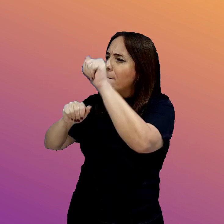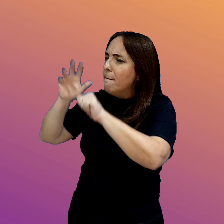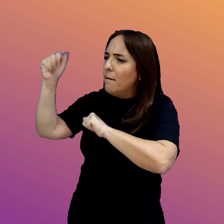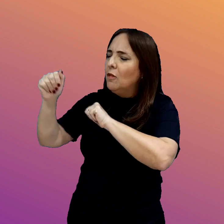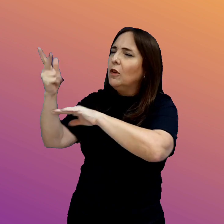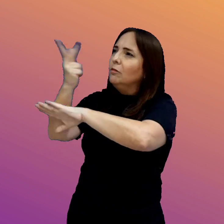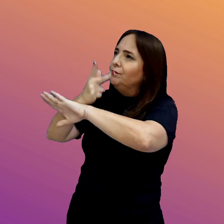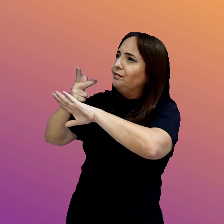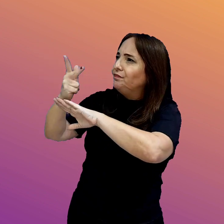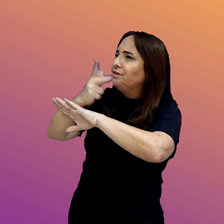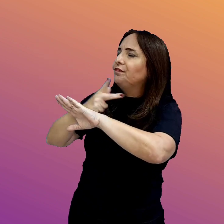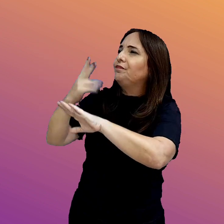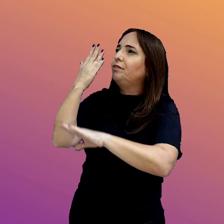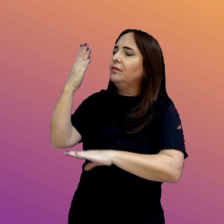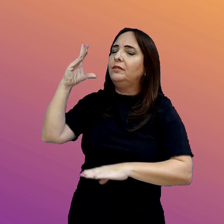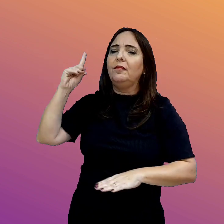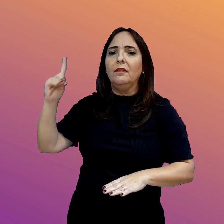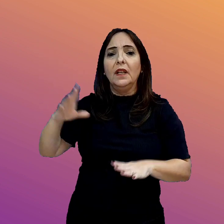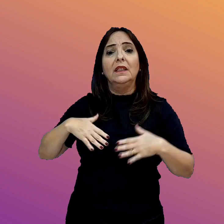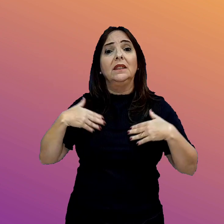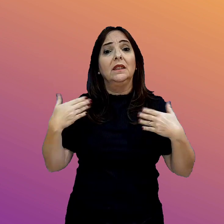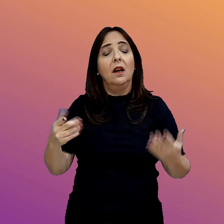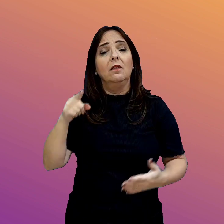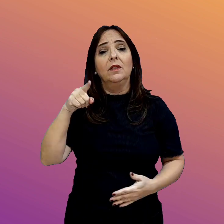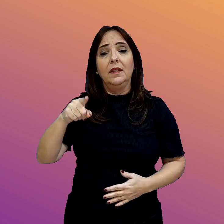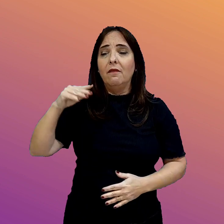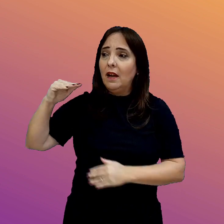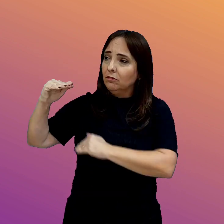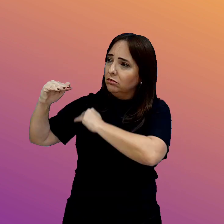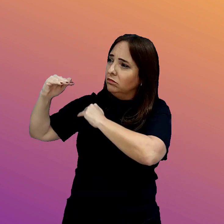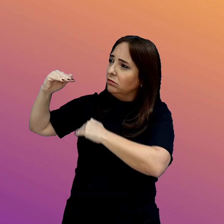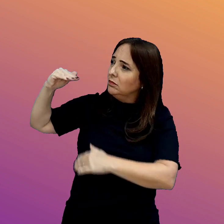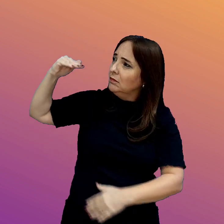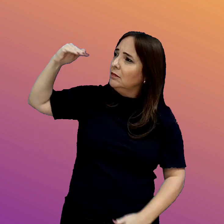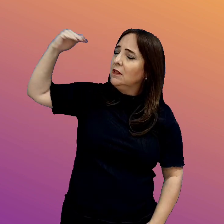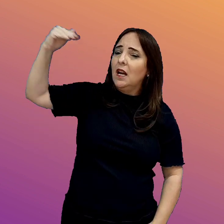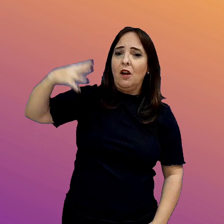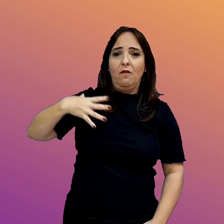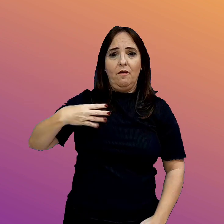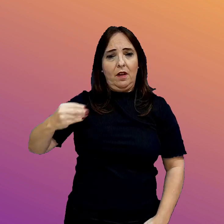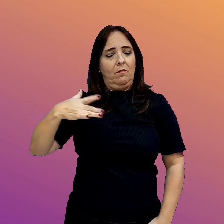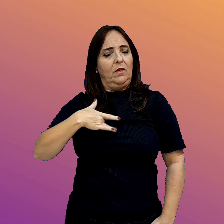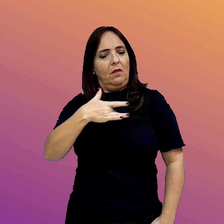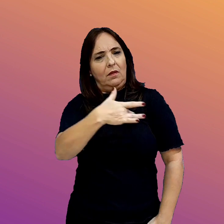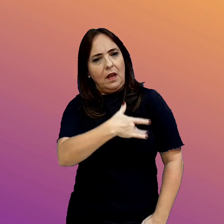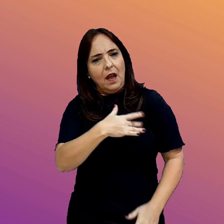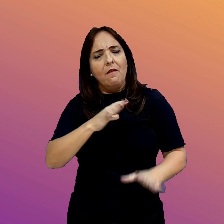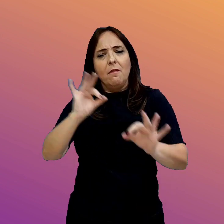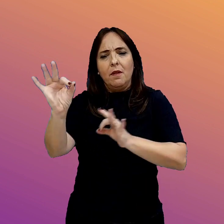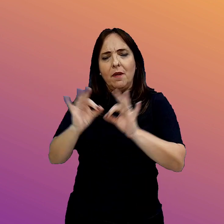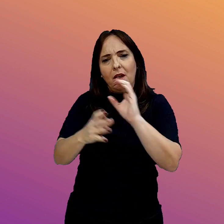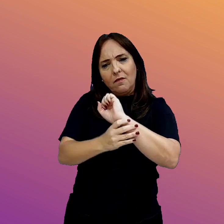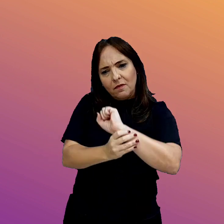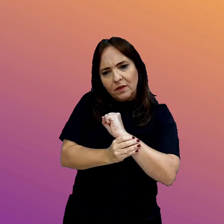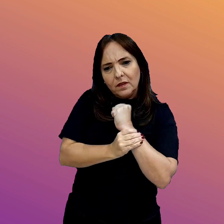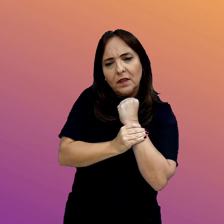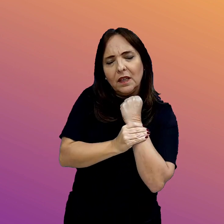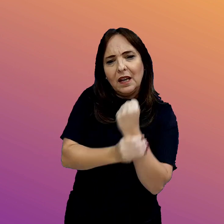presença de Deus. Então, você vai criar um filho muito mais saudável, preparado, maduro, seguro